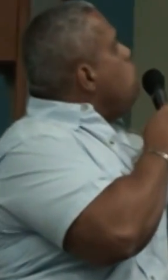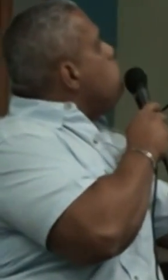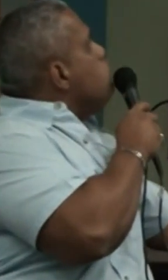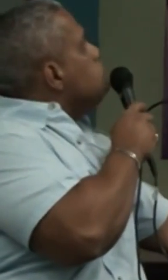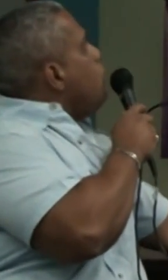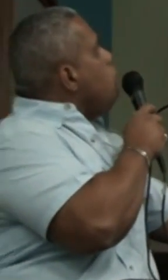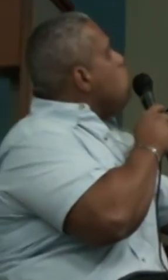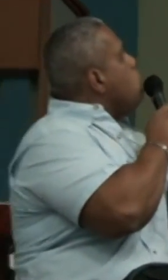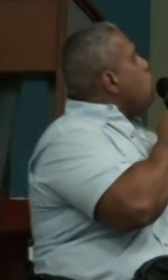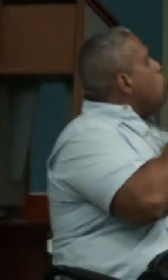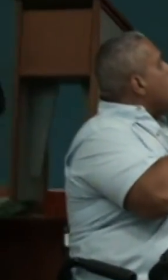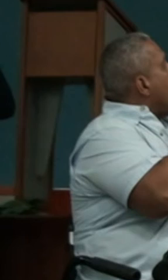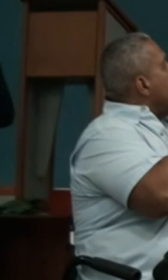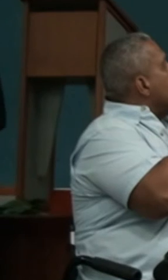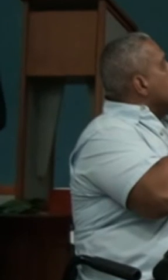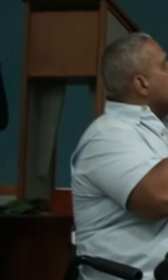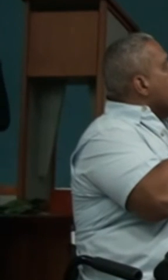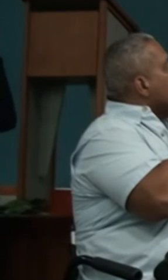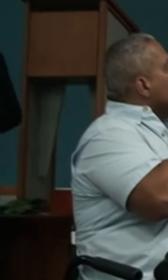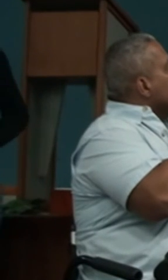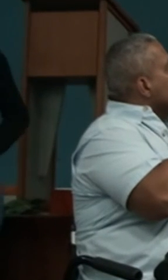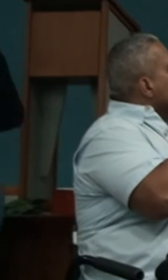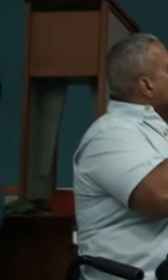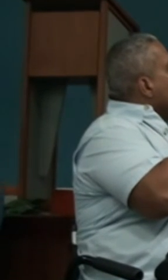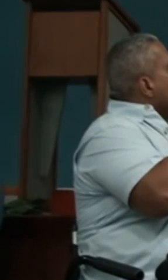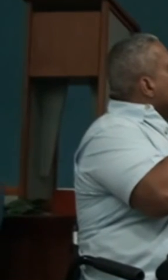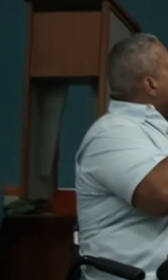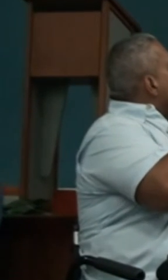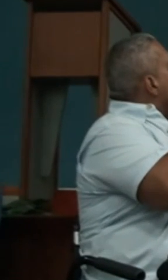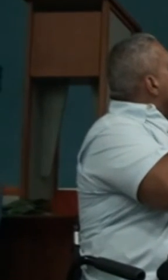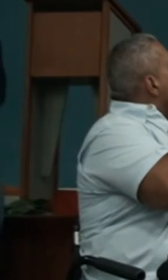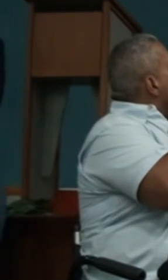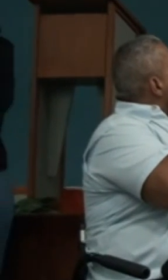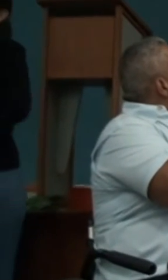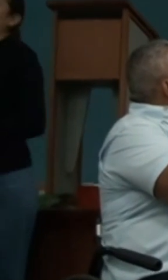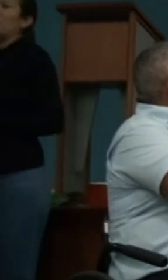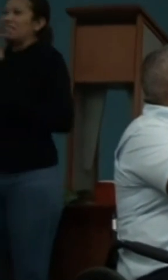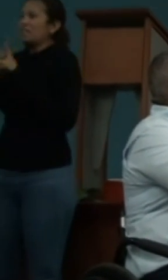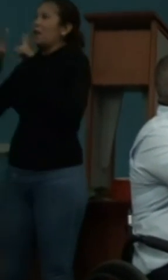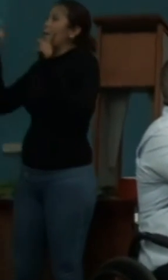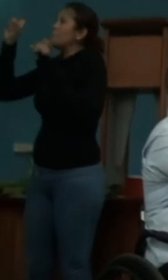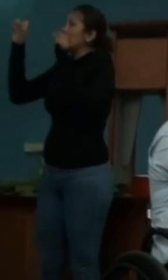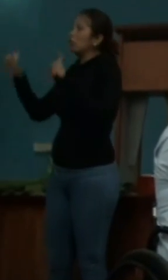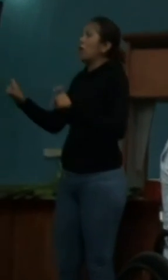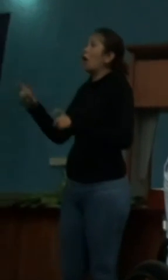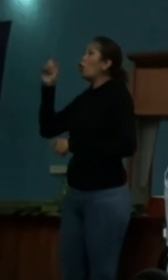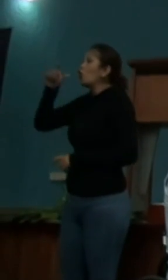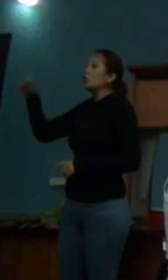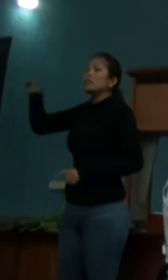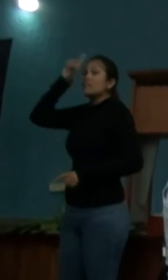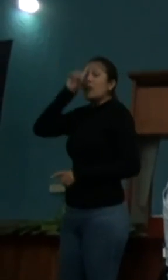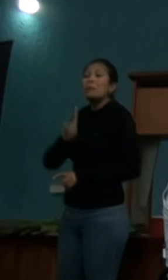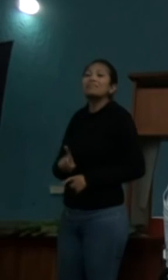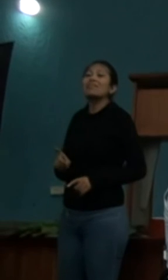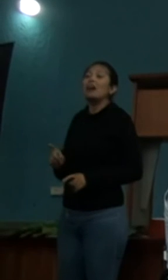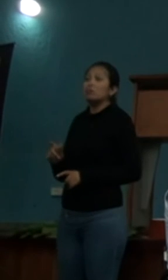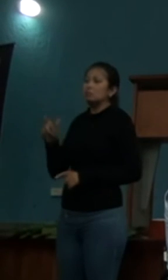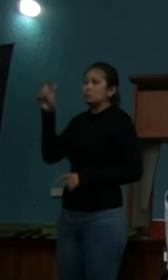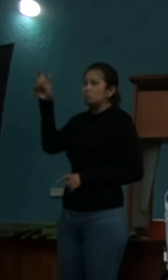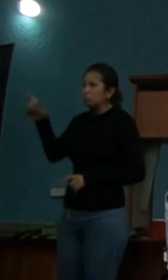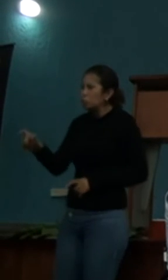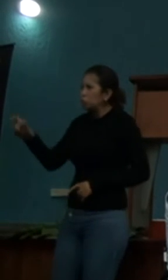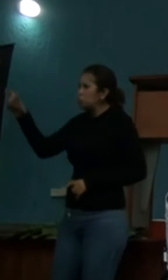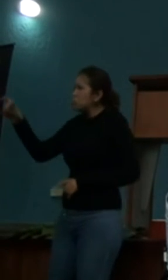Debemos impulsar un verdadero cambio cultural, donde la persona con discapacidad sea reconocida íntegramente,